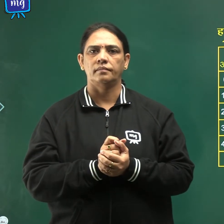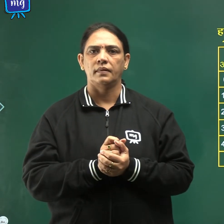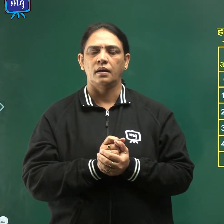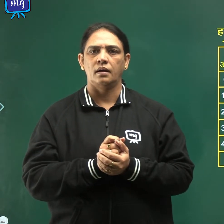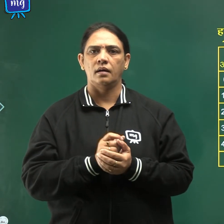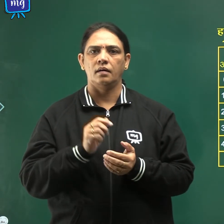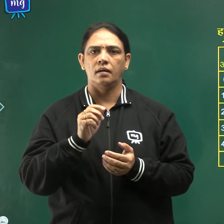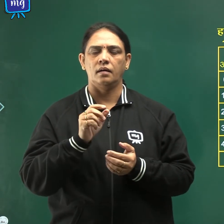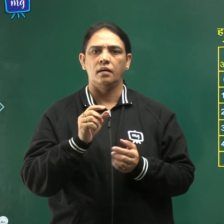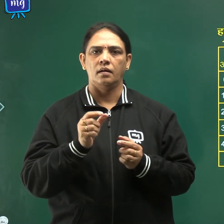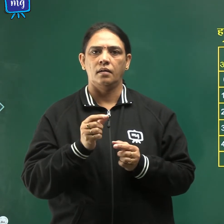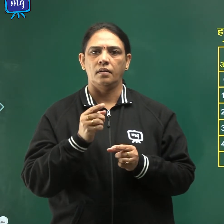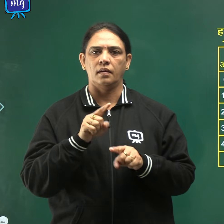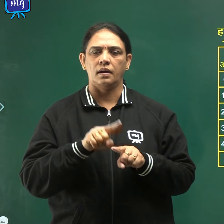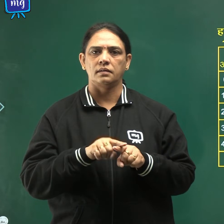मध्यमान